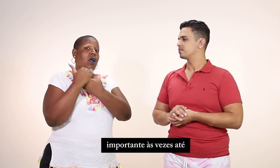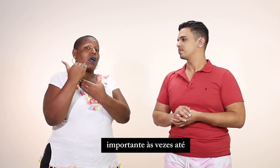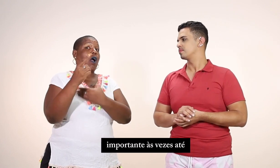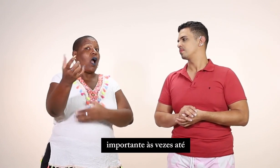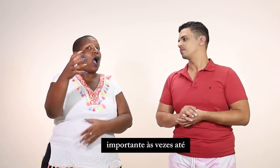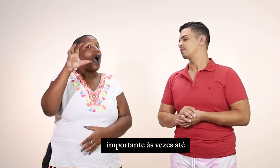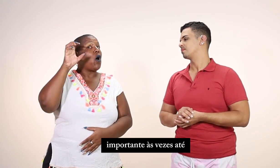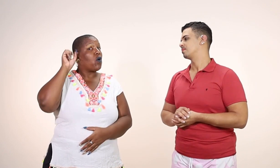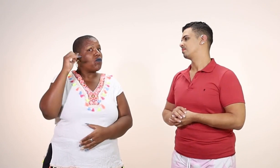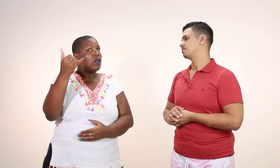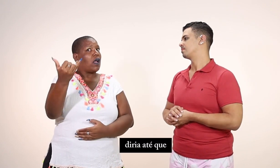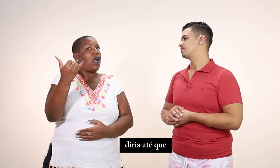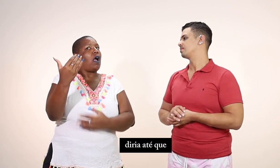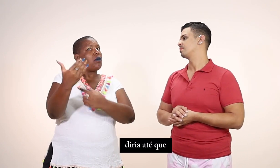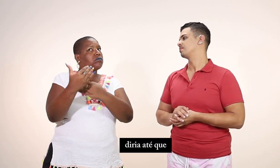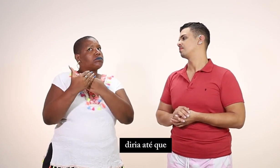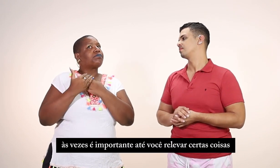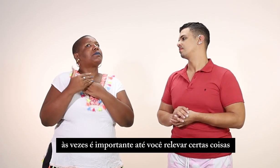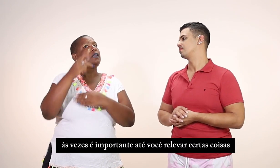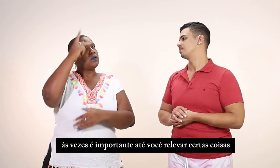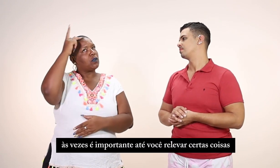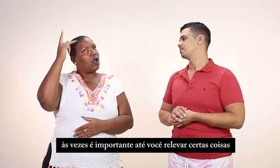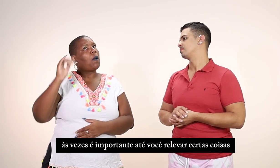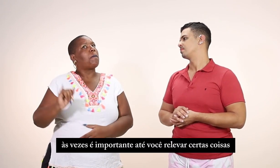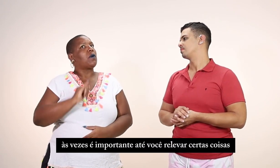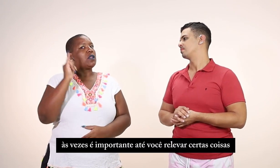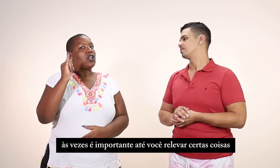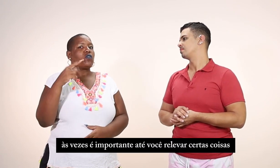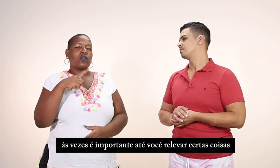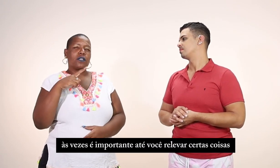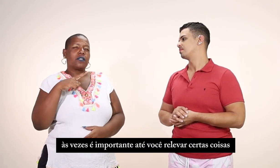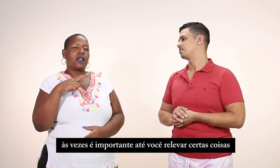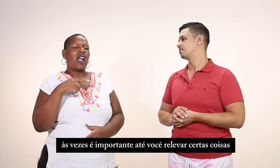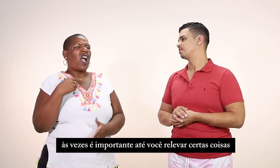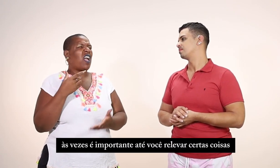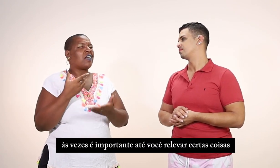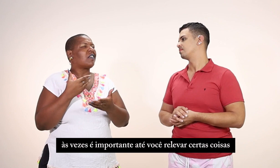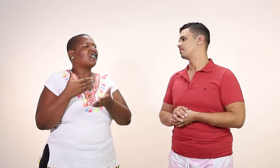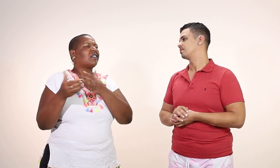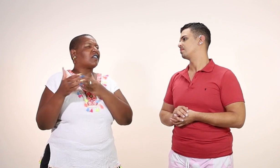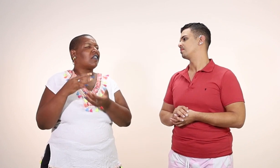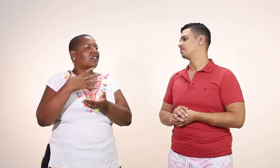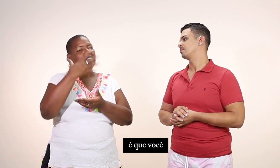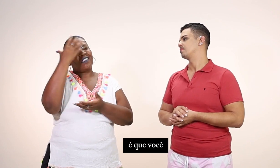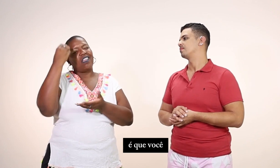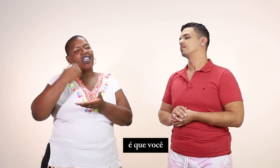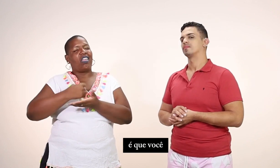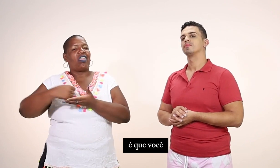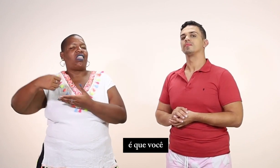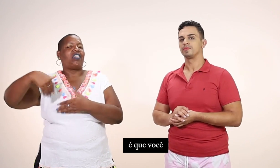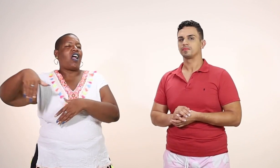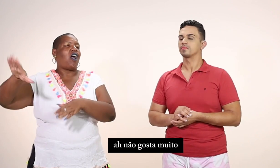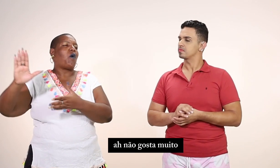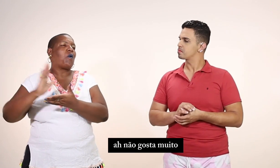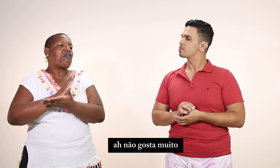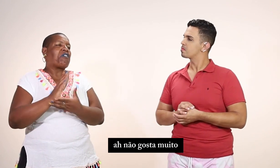vezes até, eu diria até que às vezes é importante até você relevar certas coisas, né? Que você, não